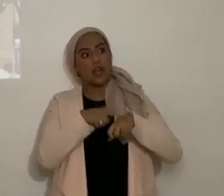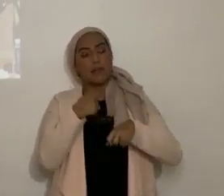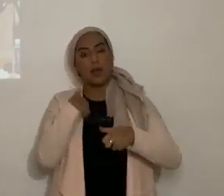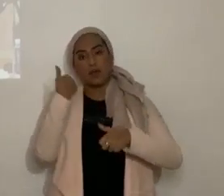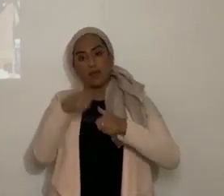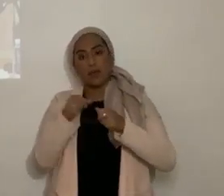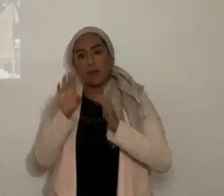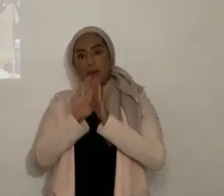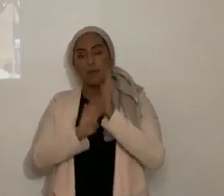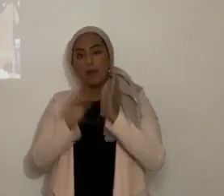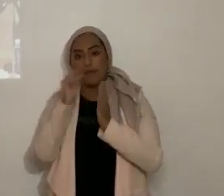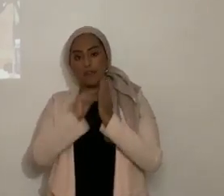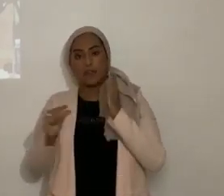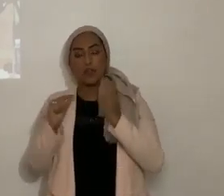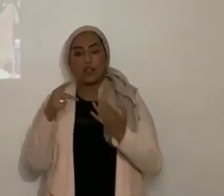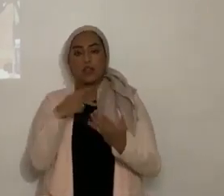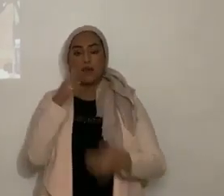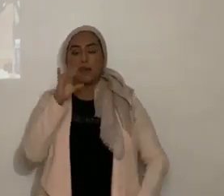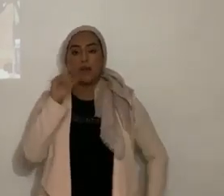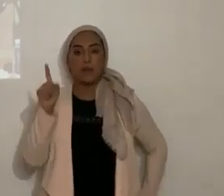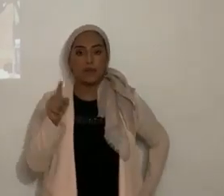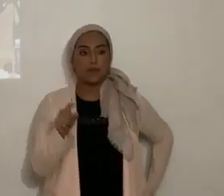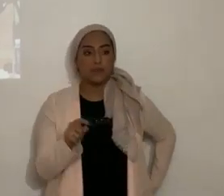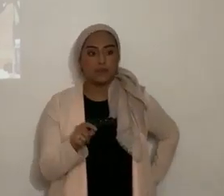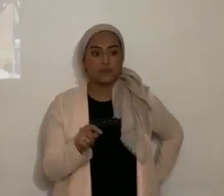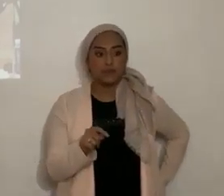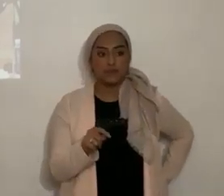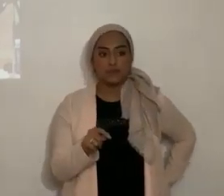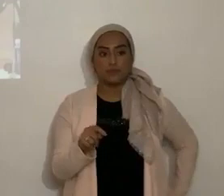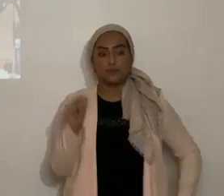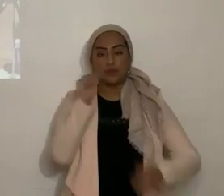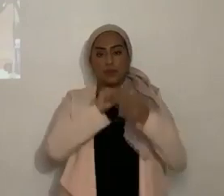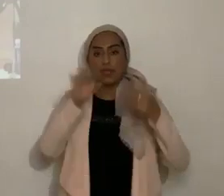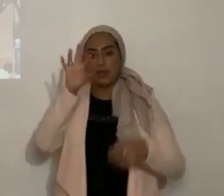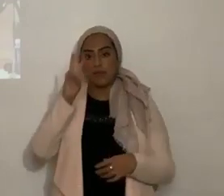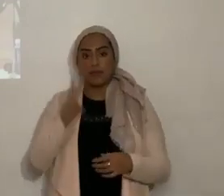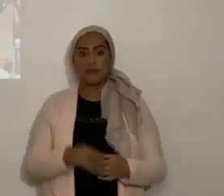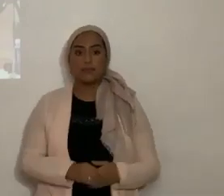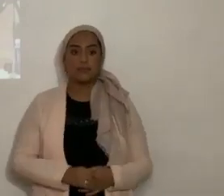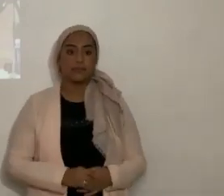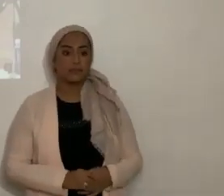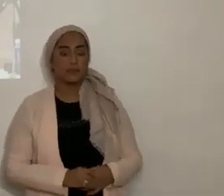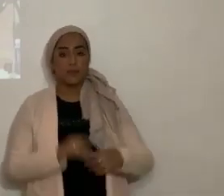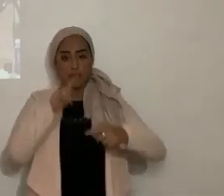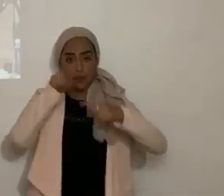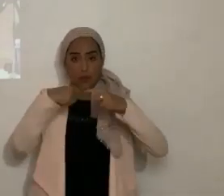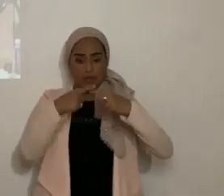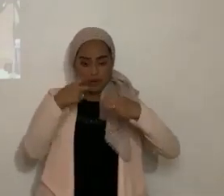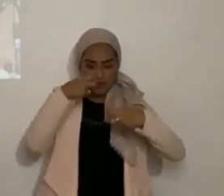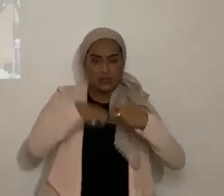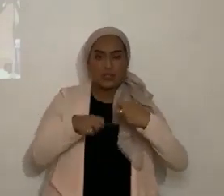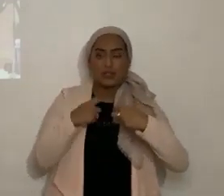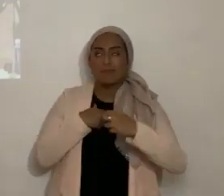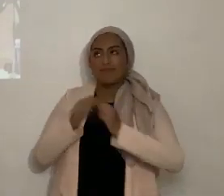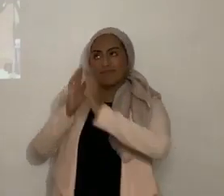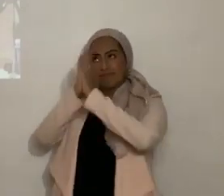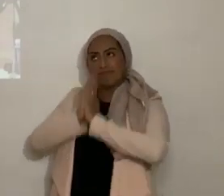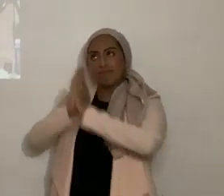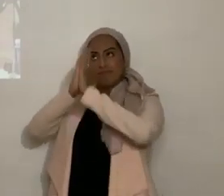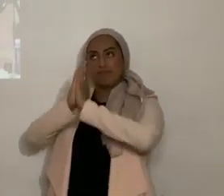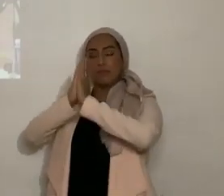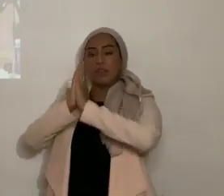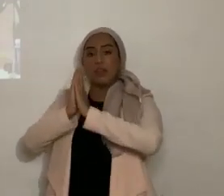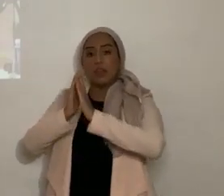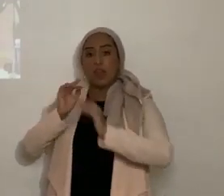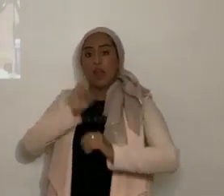cita. Salmo 81, verso 7. En la calamidad clamaste, y yo te